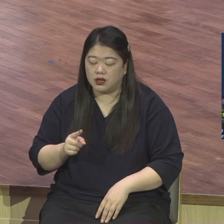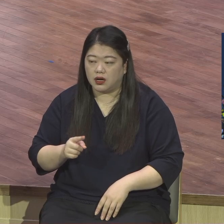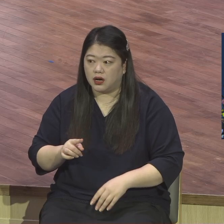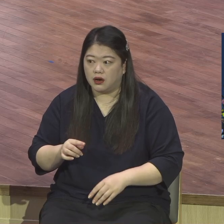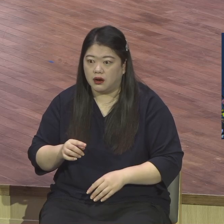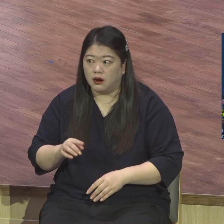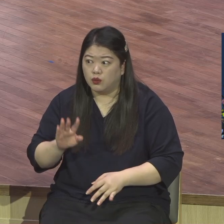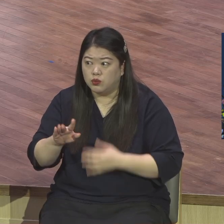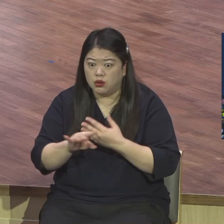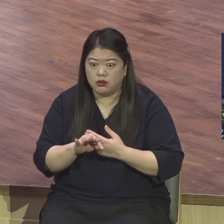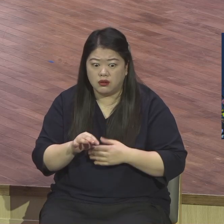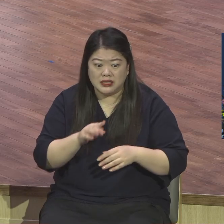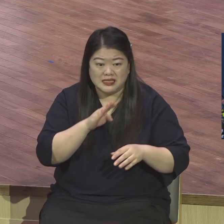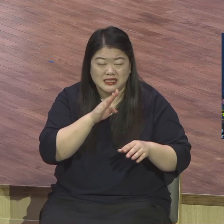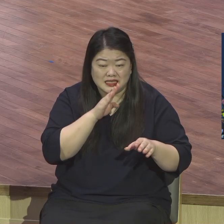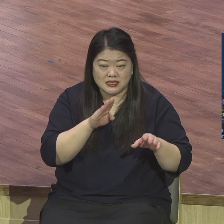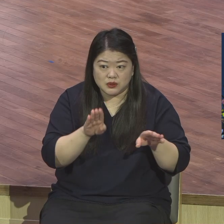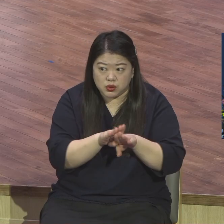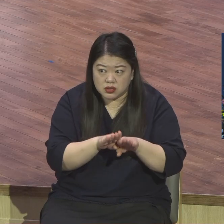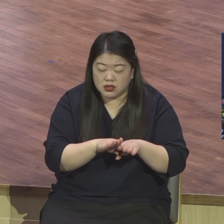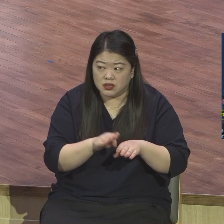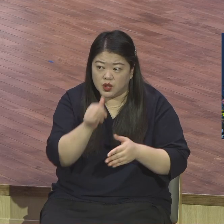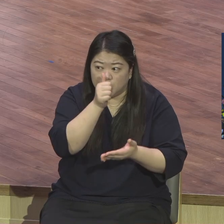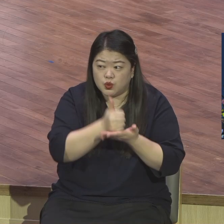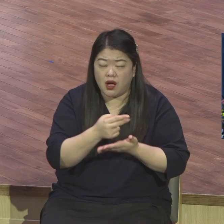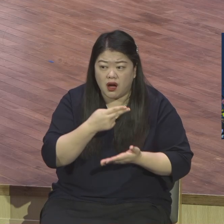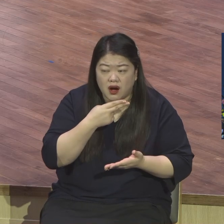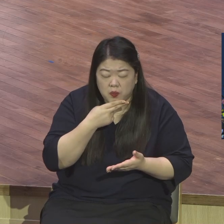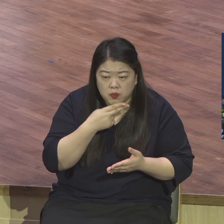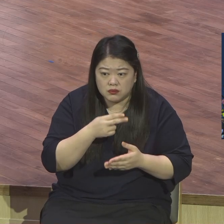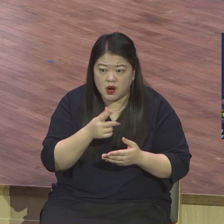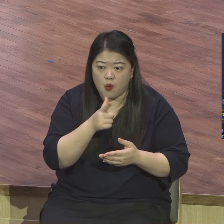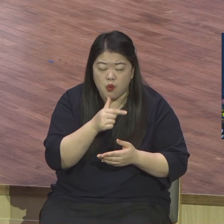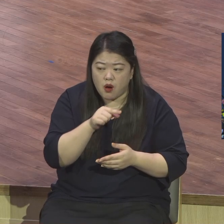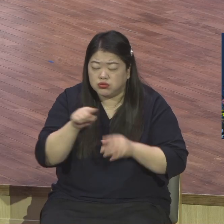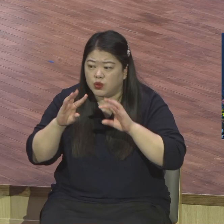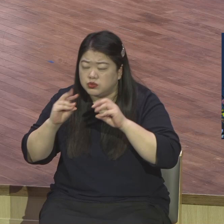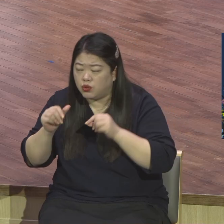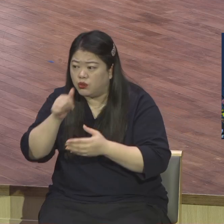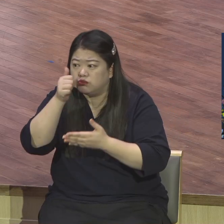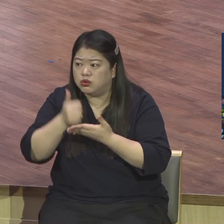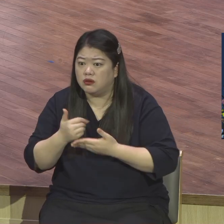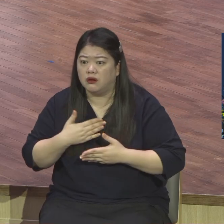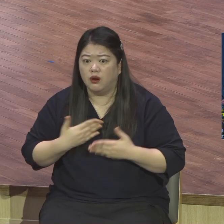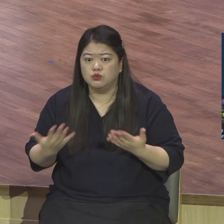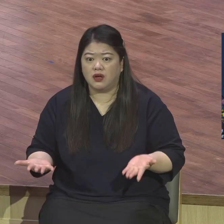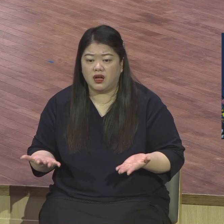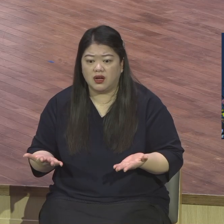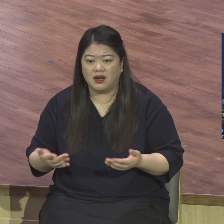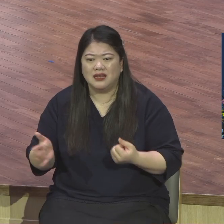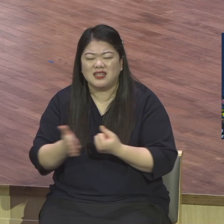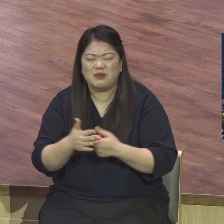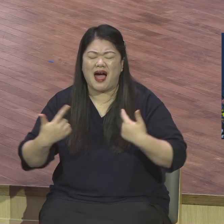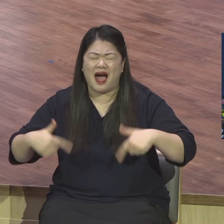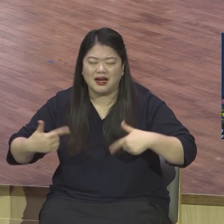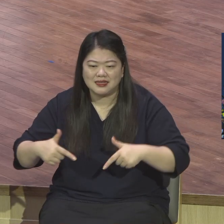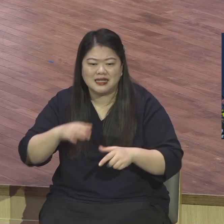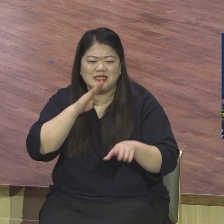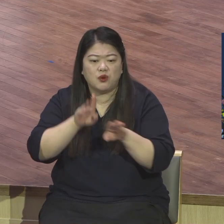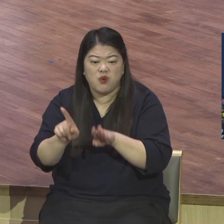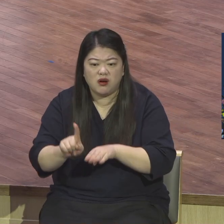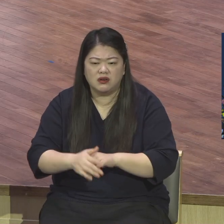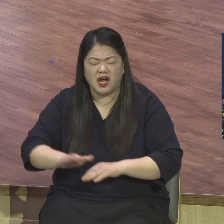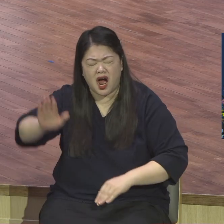안 돼. 그래서 부흥회 때 부흥사들이 와서 그냥 회개하라고. 손도 비들고 전부